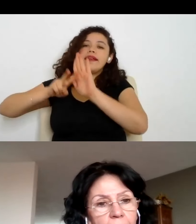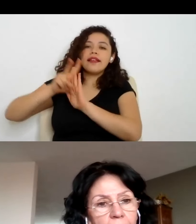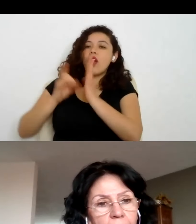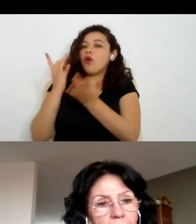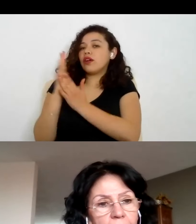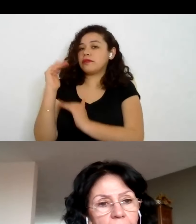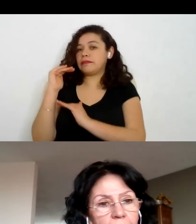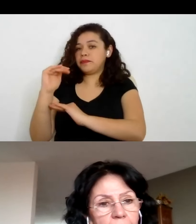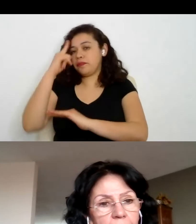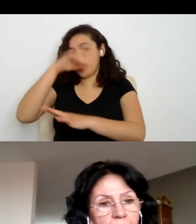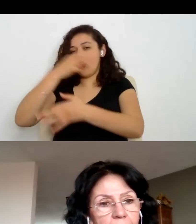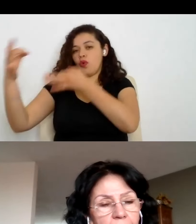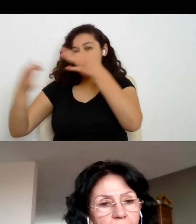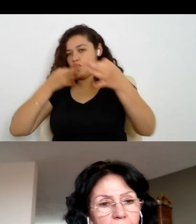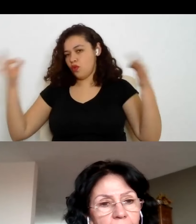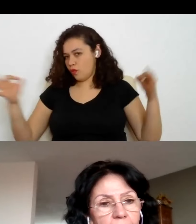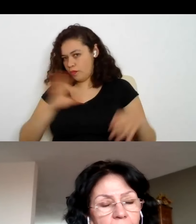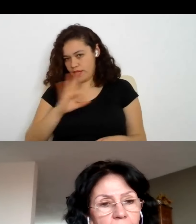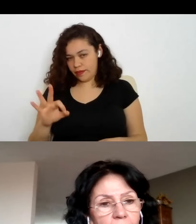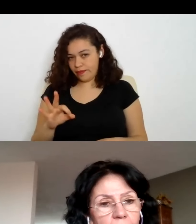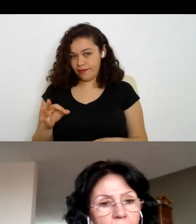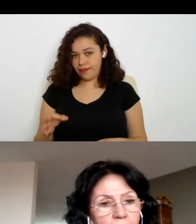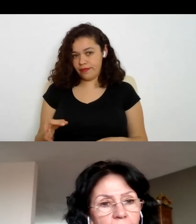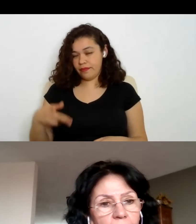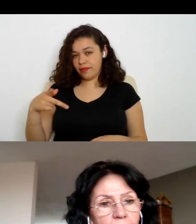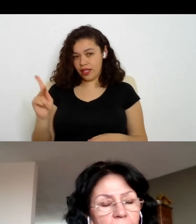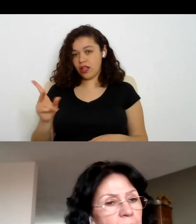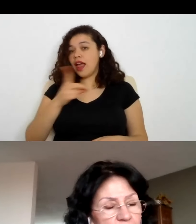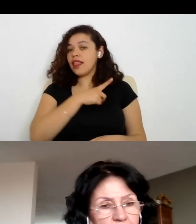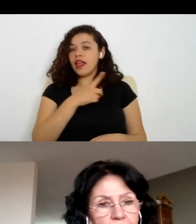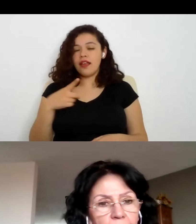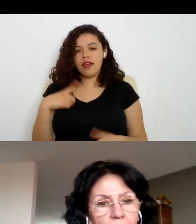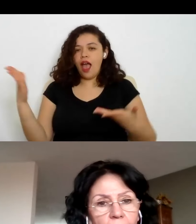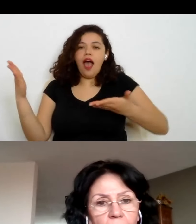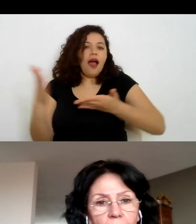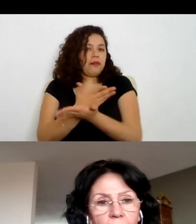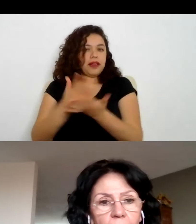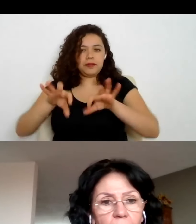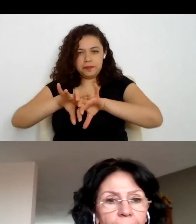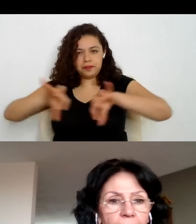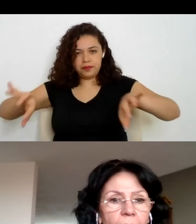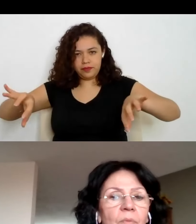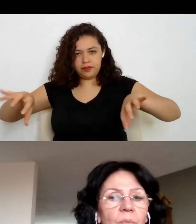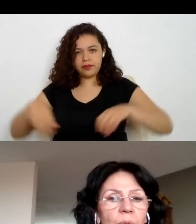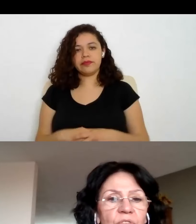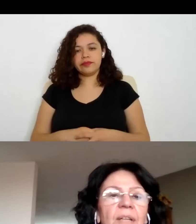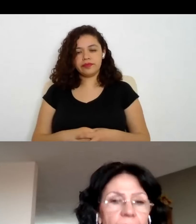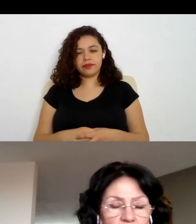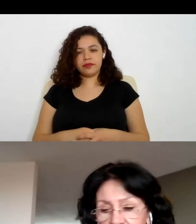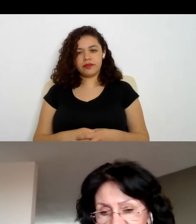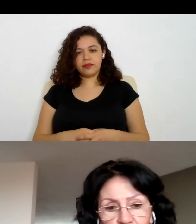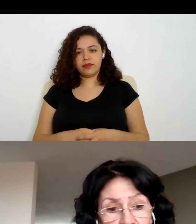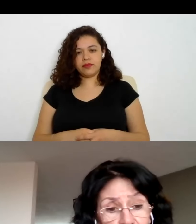para fines promocionales. Pero no, eso debería de ser en un documento por separado.